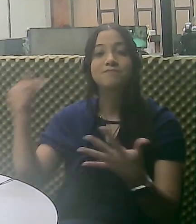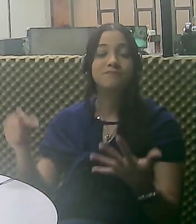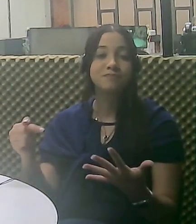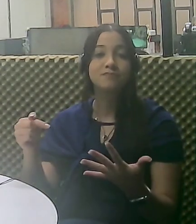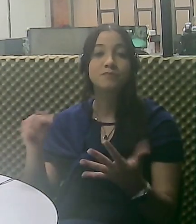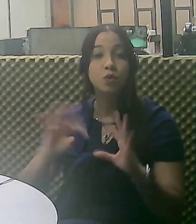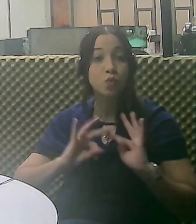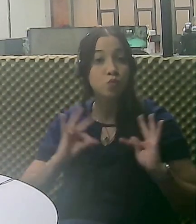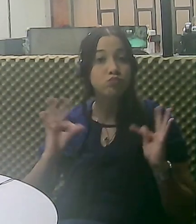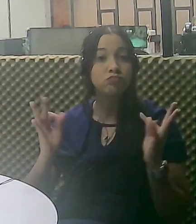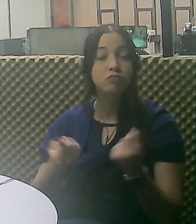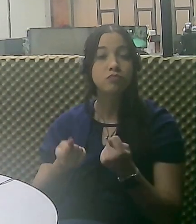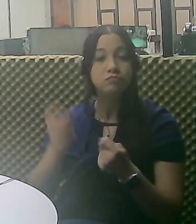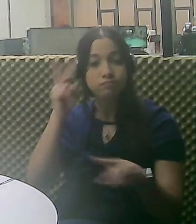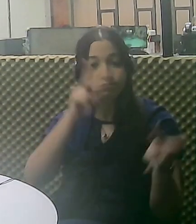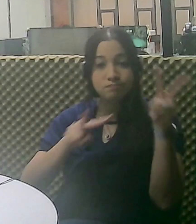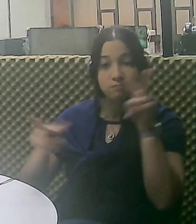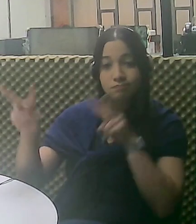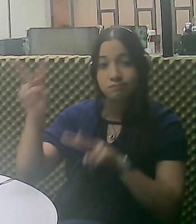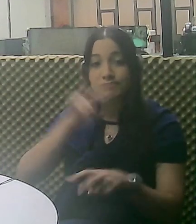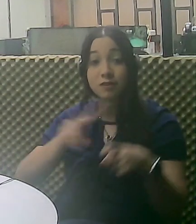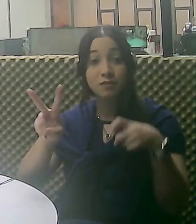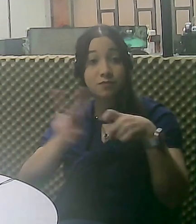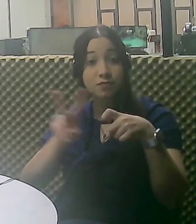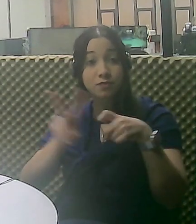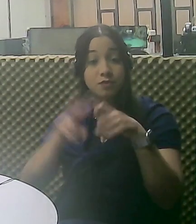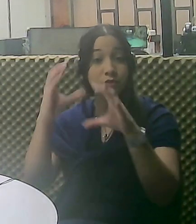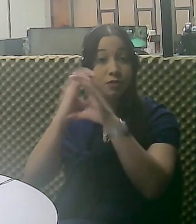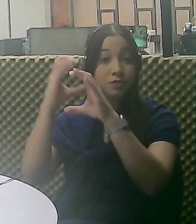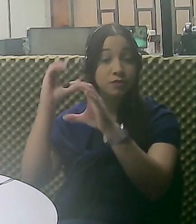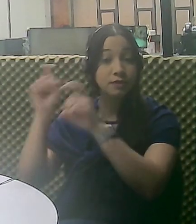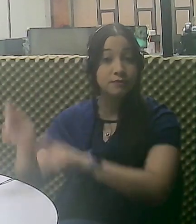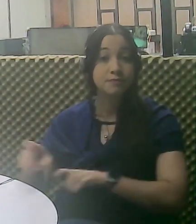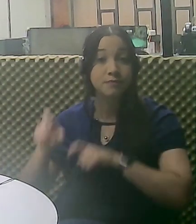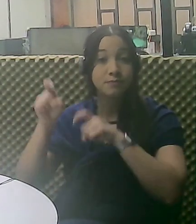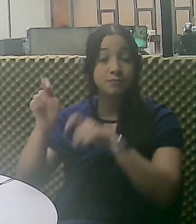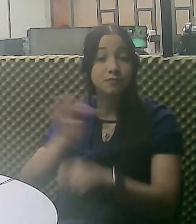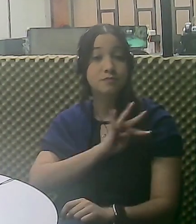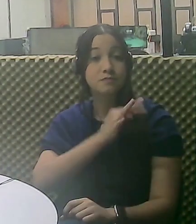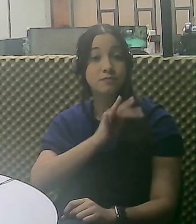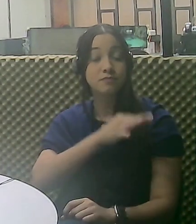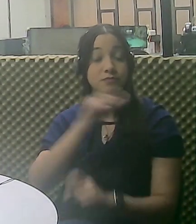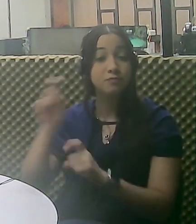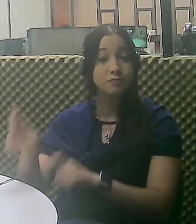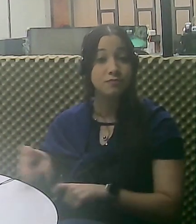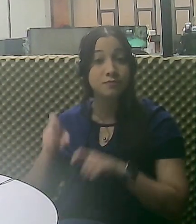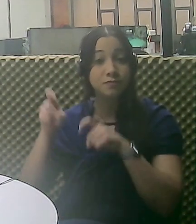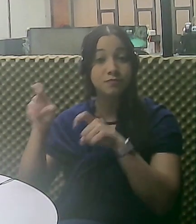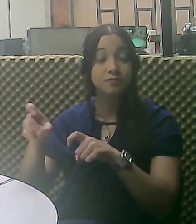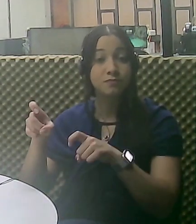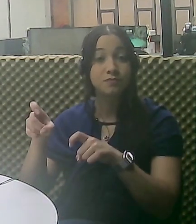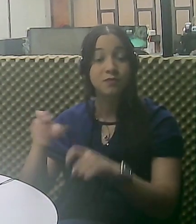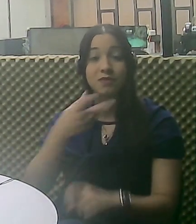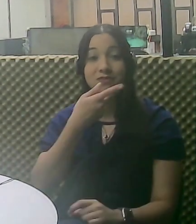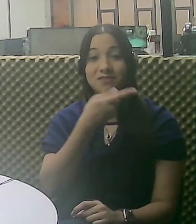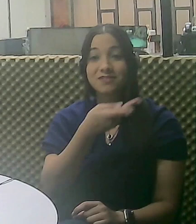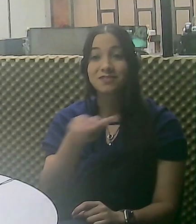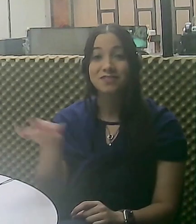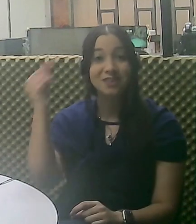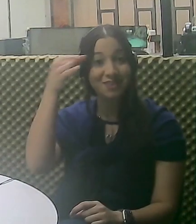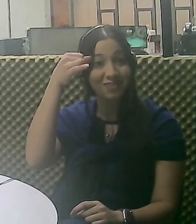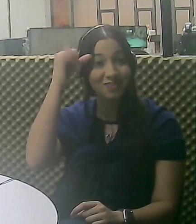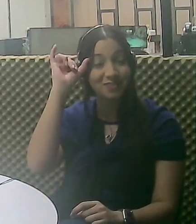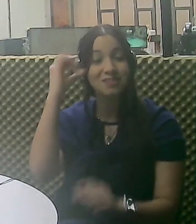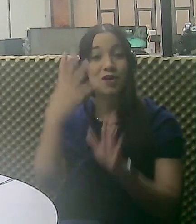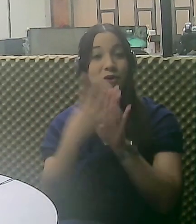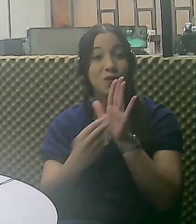previstas, todas com monitoramento de veterinários, engenheiros agrônomos e técnicos agrícolas, e são visitas à fazenda modelo